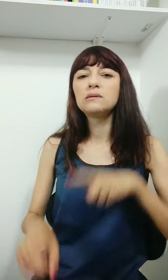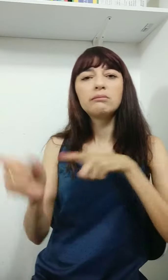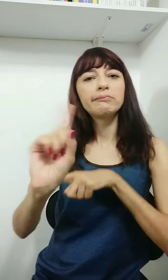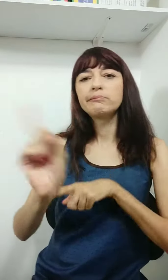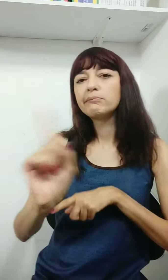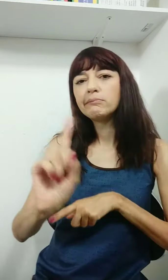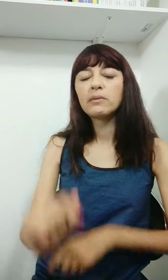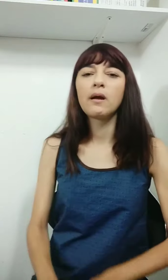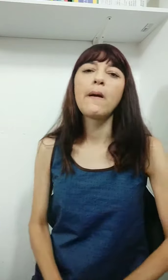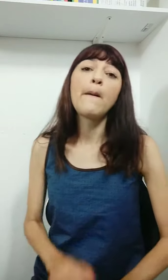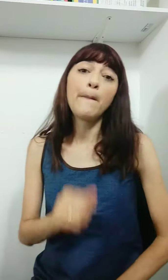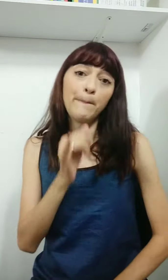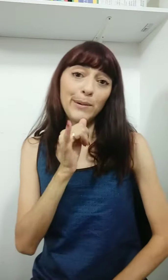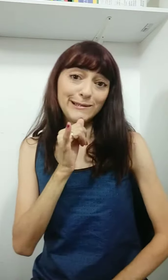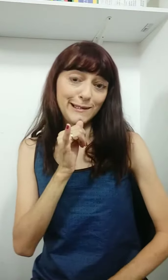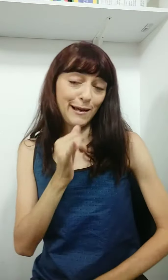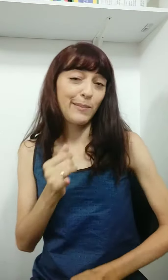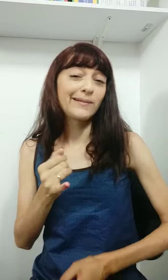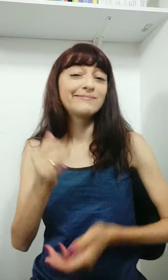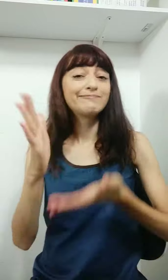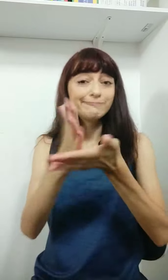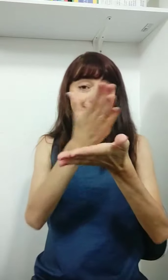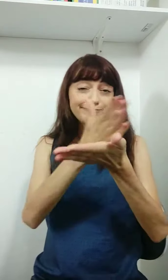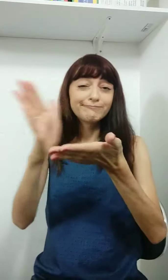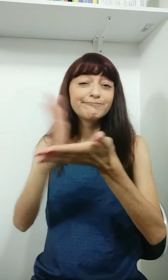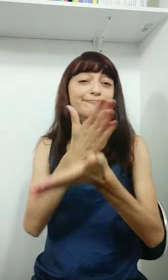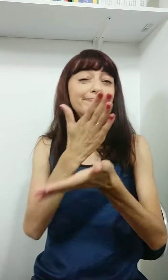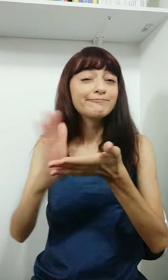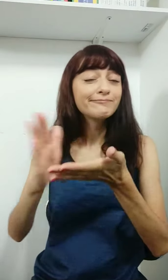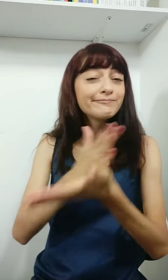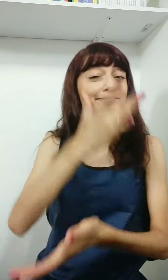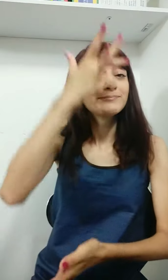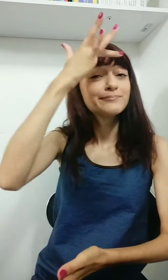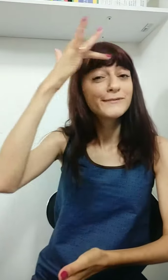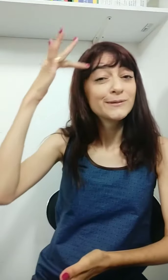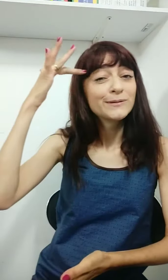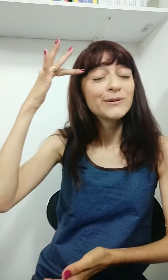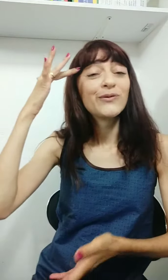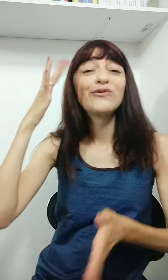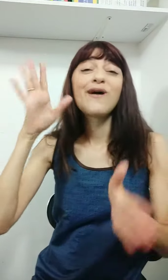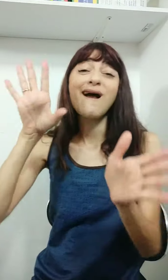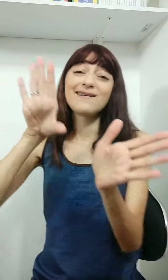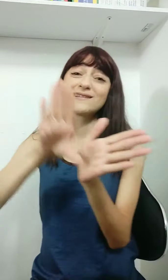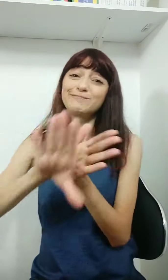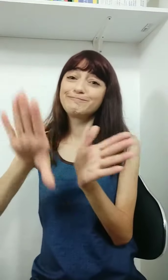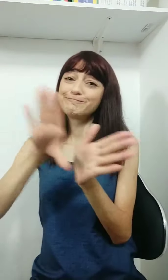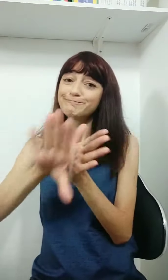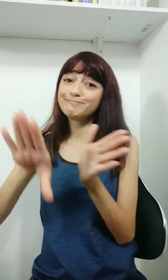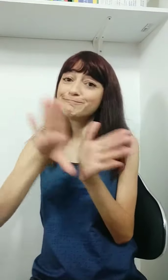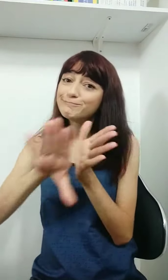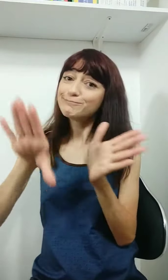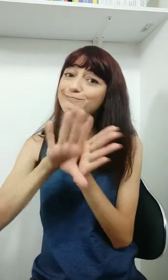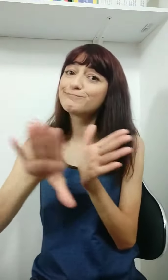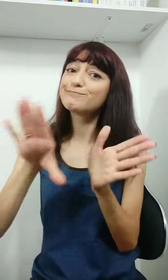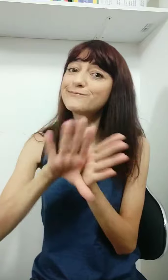você inclua nenhum outro aspecto para trazer essa ideia de negatividade. Por exemplo, algumas pessoas, às vezes,